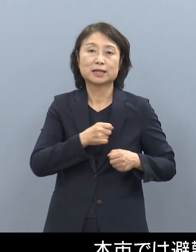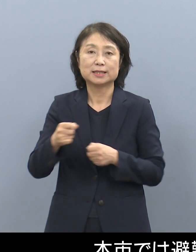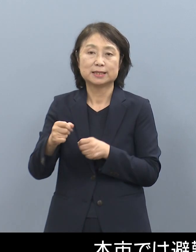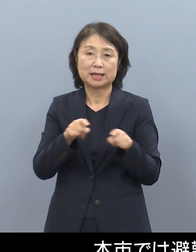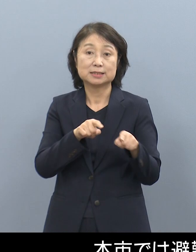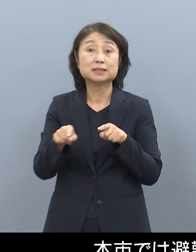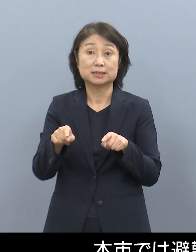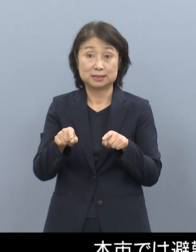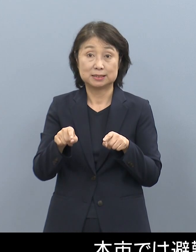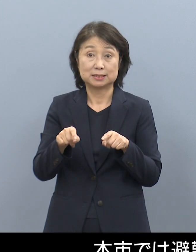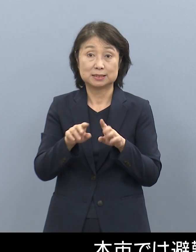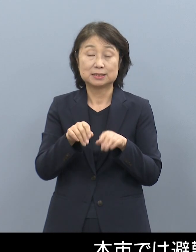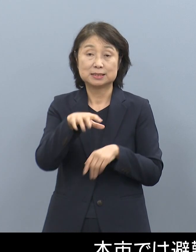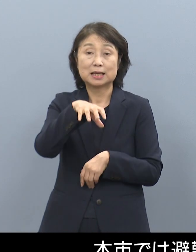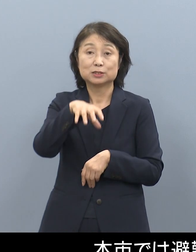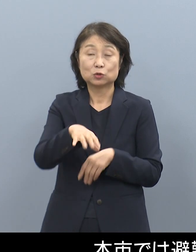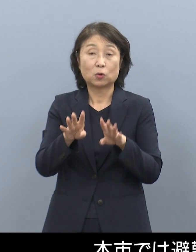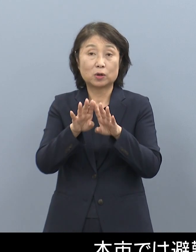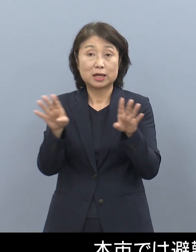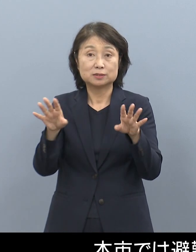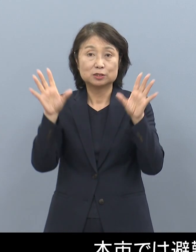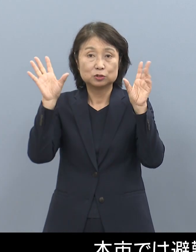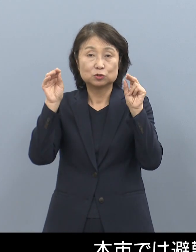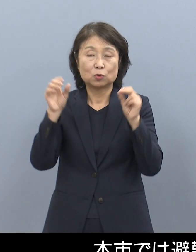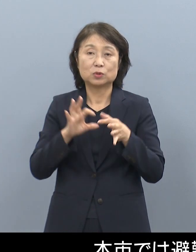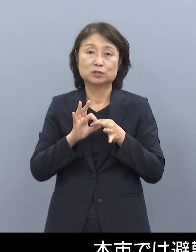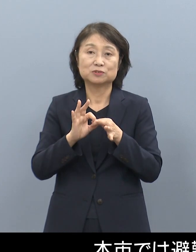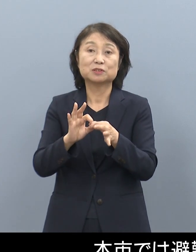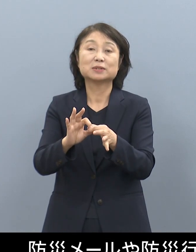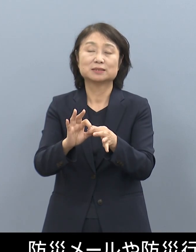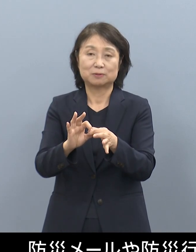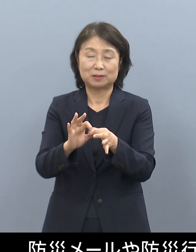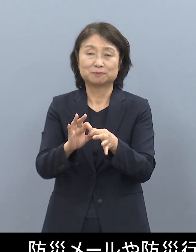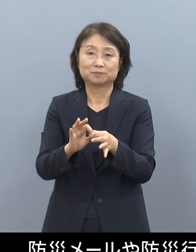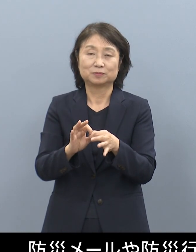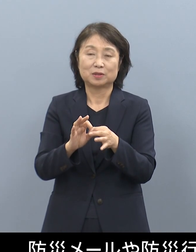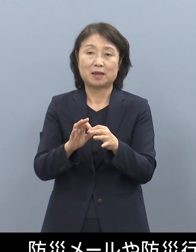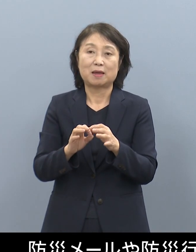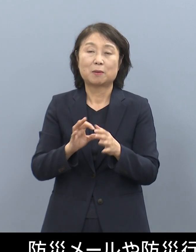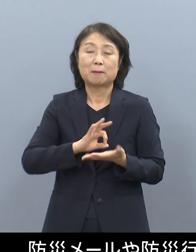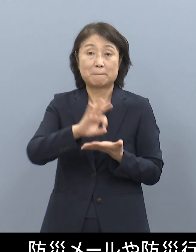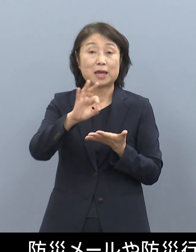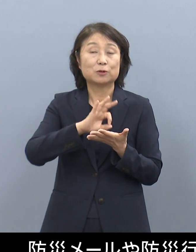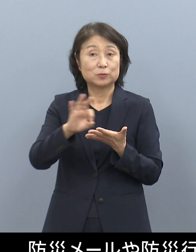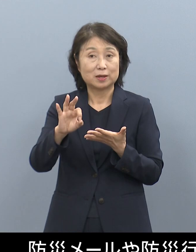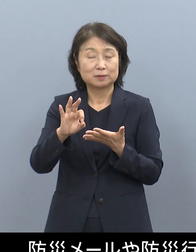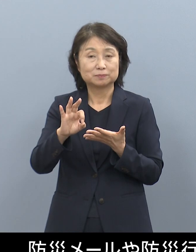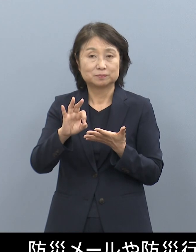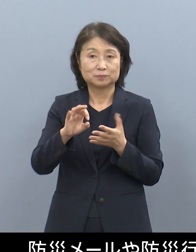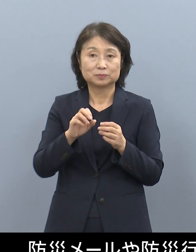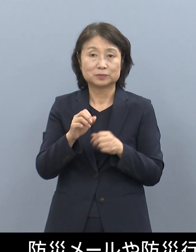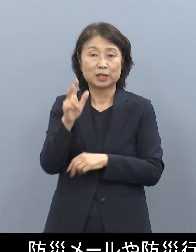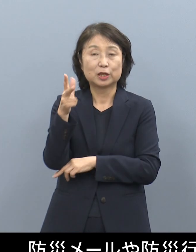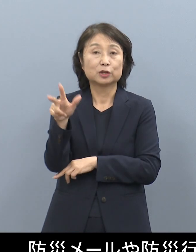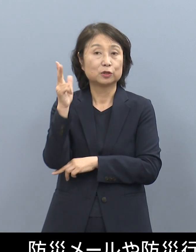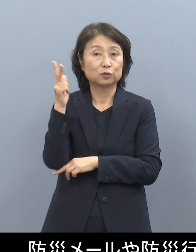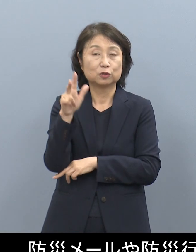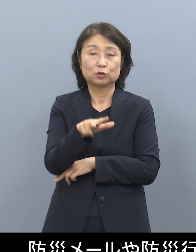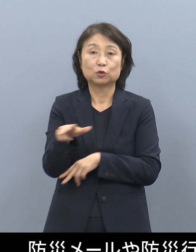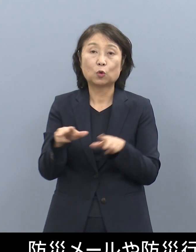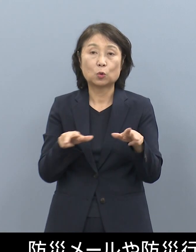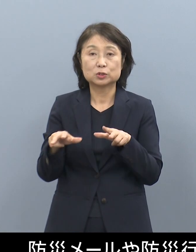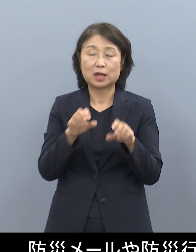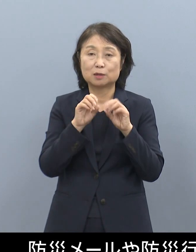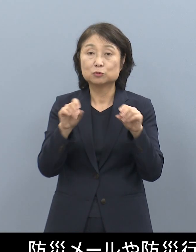避難所開設などの防災情報につきましては、防災メールや防災行政無線などの